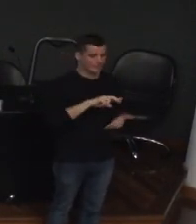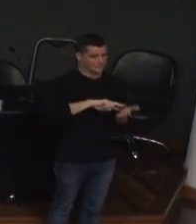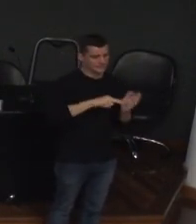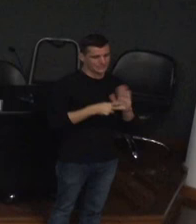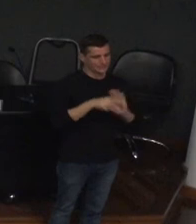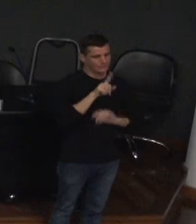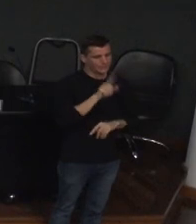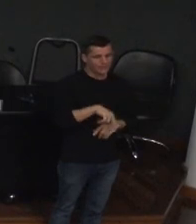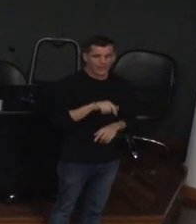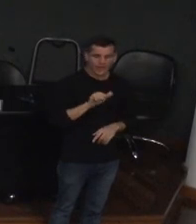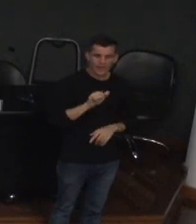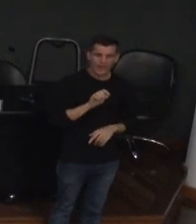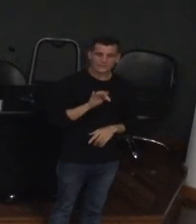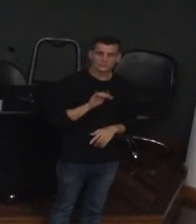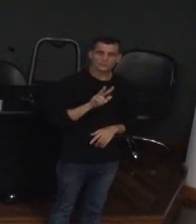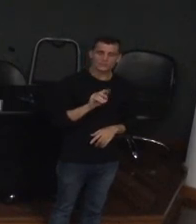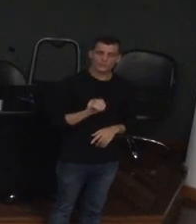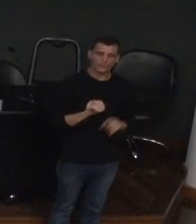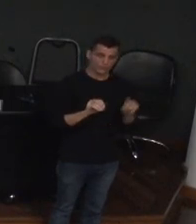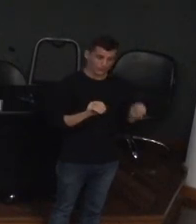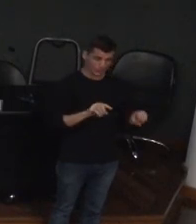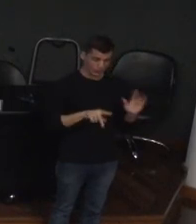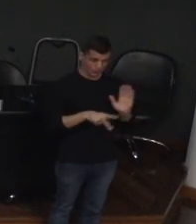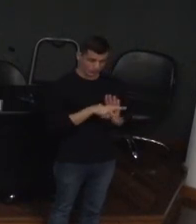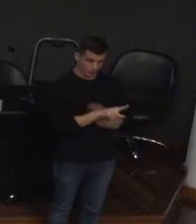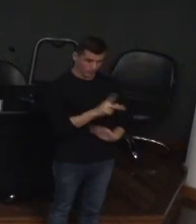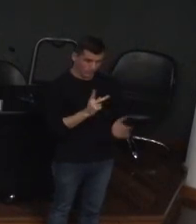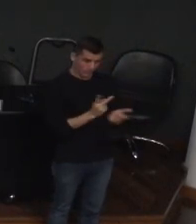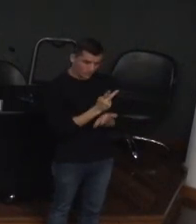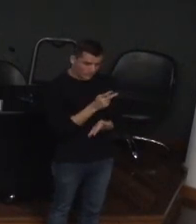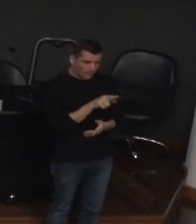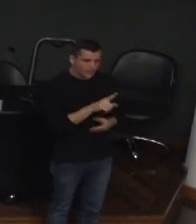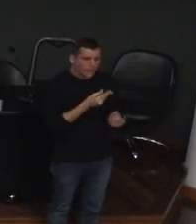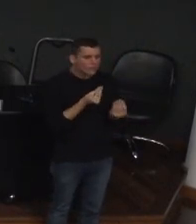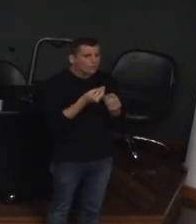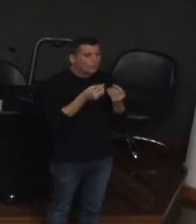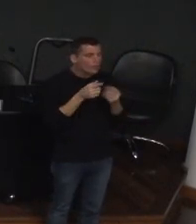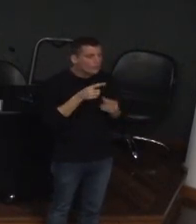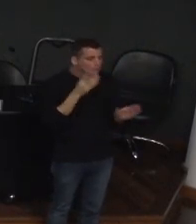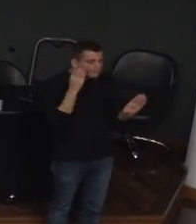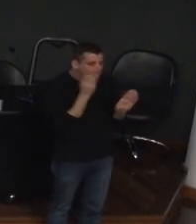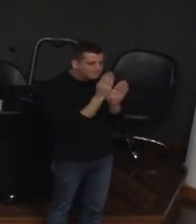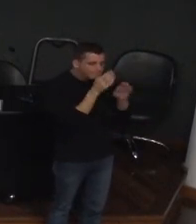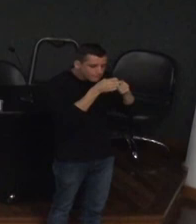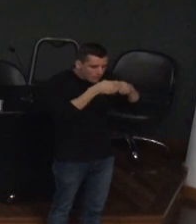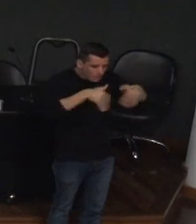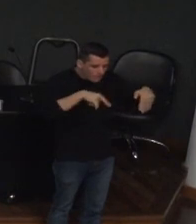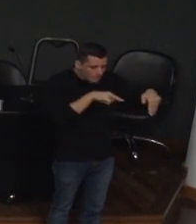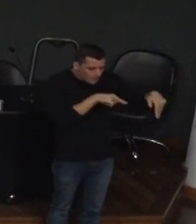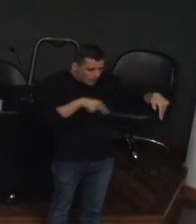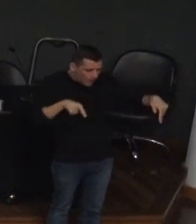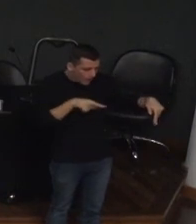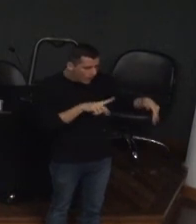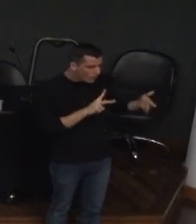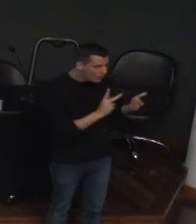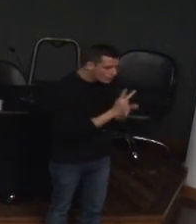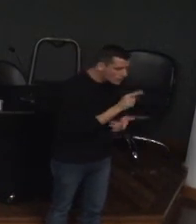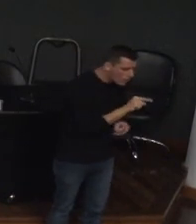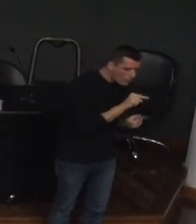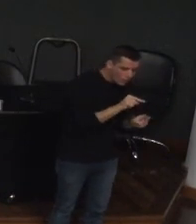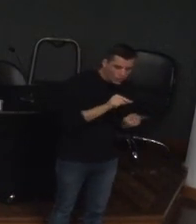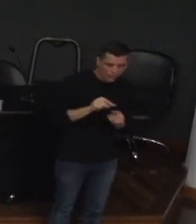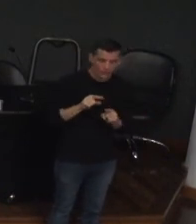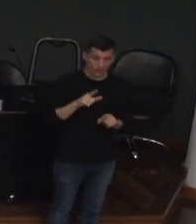que é um ativo, lá no mapeamento do ativo, a gente tem que trazer esse ativo. Sistema X e o evento de risco vinculado a esse